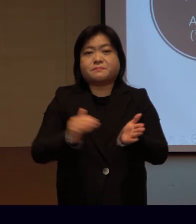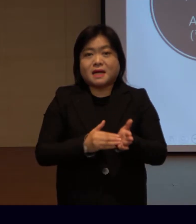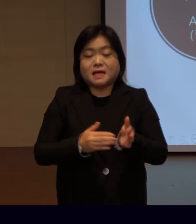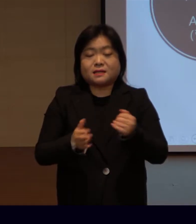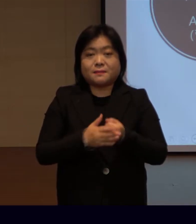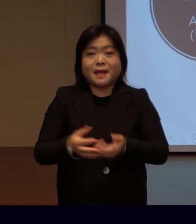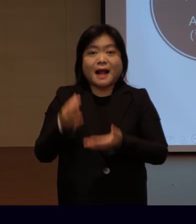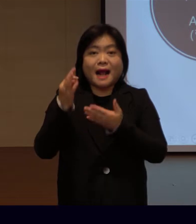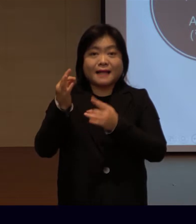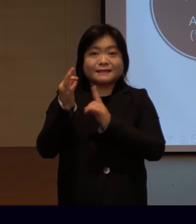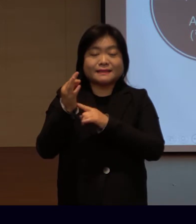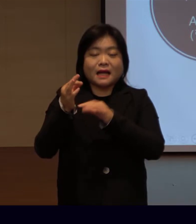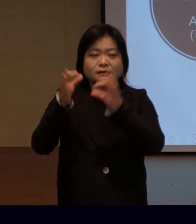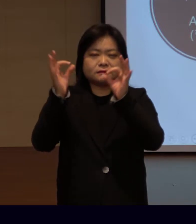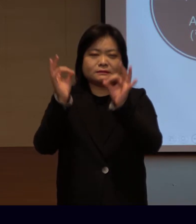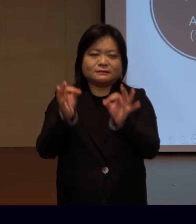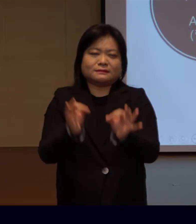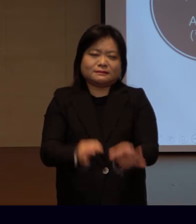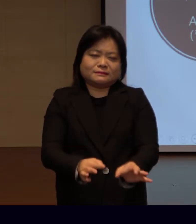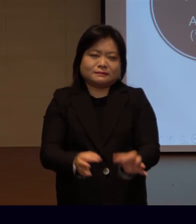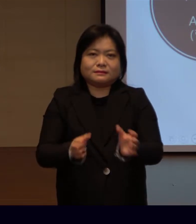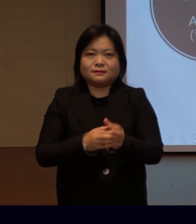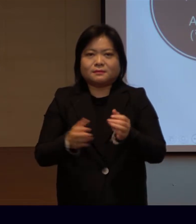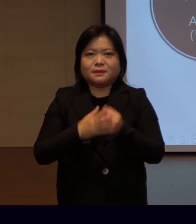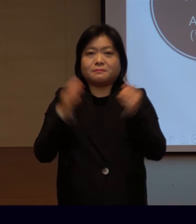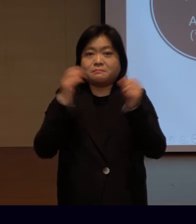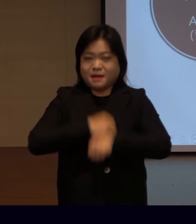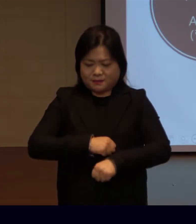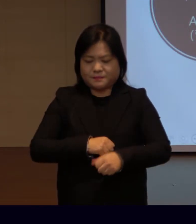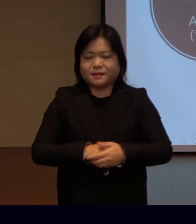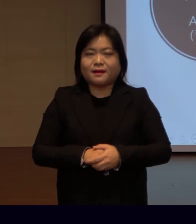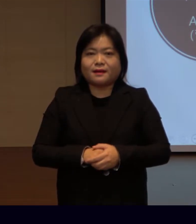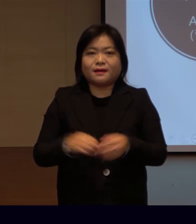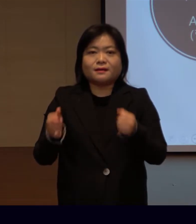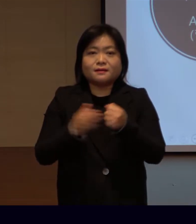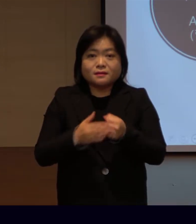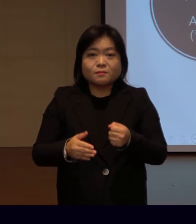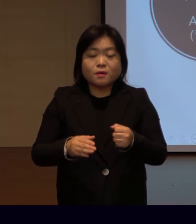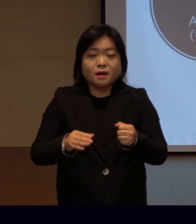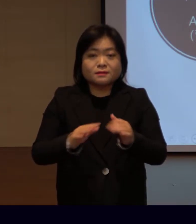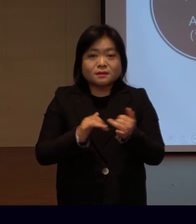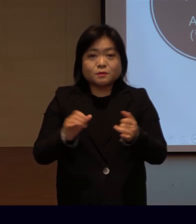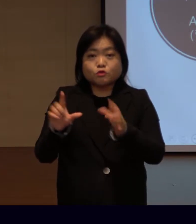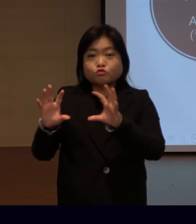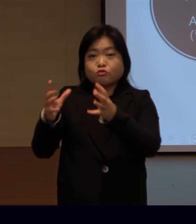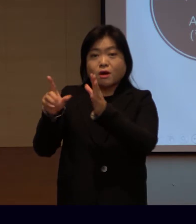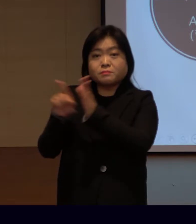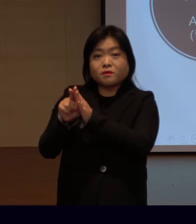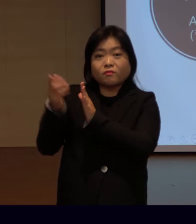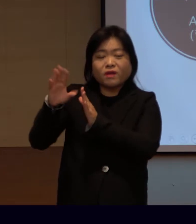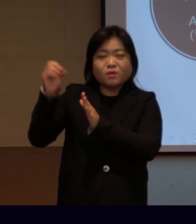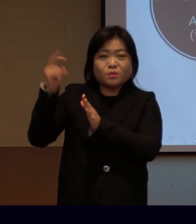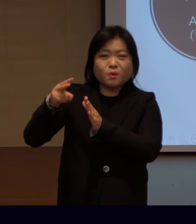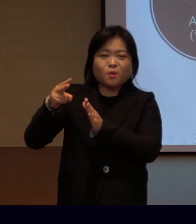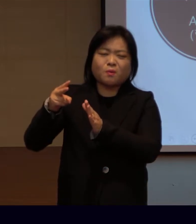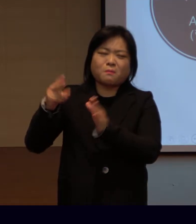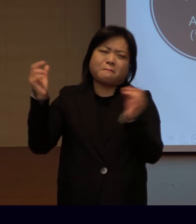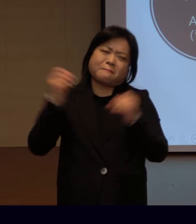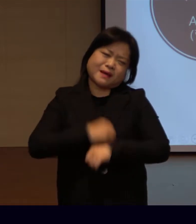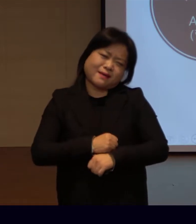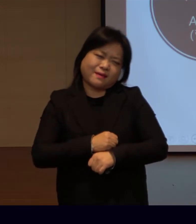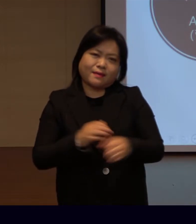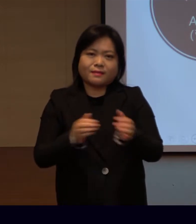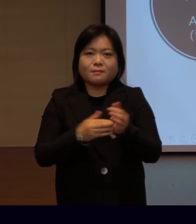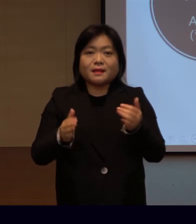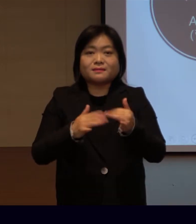가치가 떨어져서 이것도 망합니다. 그 사람들이 국가니까 믿고 했다가 또 쫄딱 망한 거예요. 그래서 국가에서